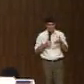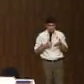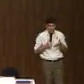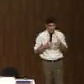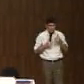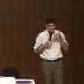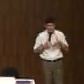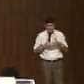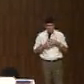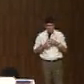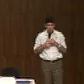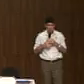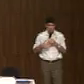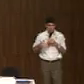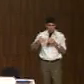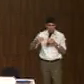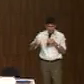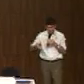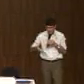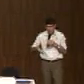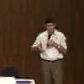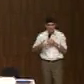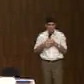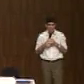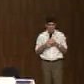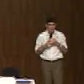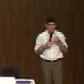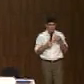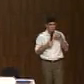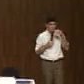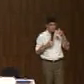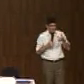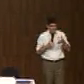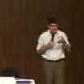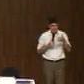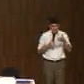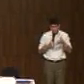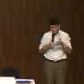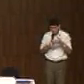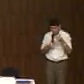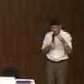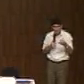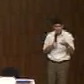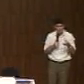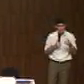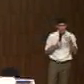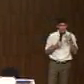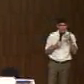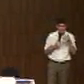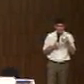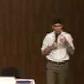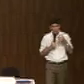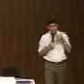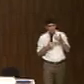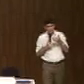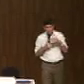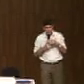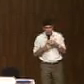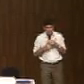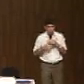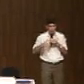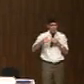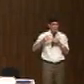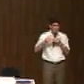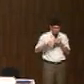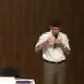está assegurado na criação do Instituto, nos documentos que a gente tem, já dá essa designação, de forma que o Campus Brasília não